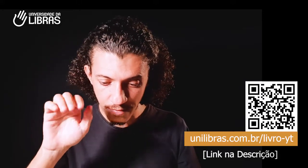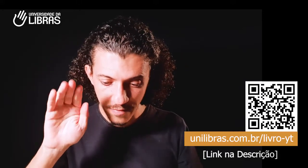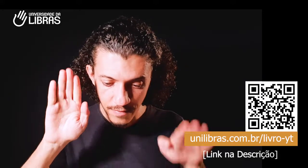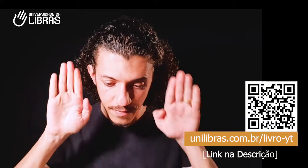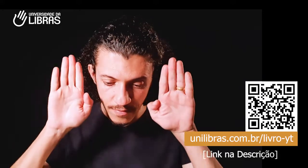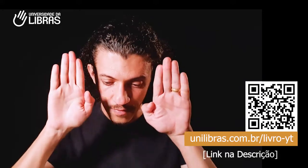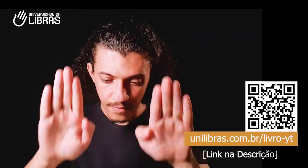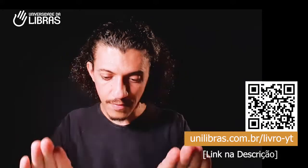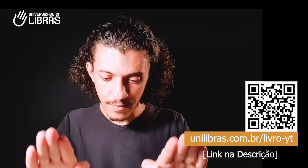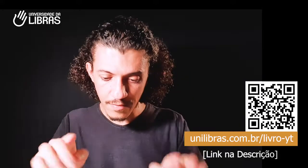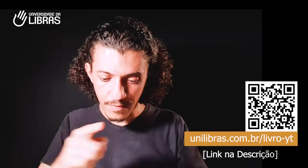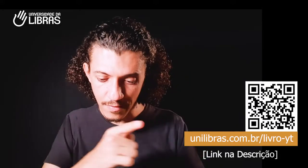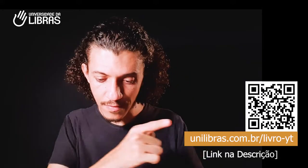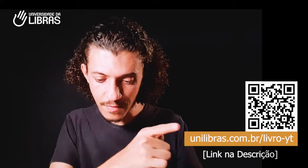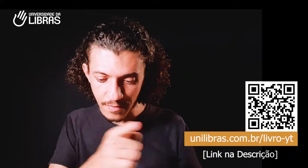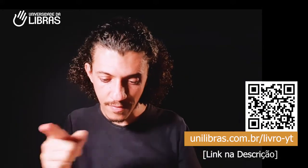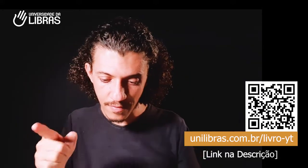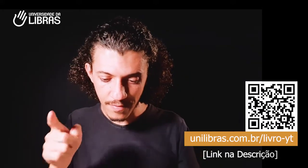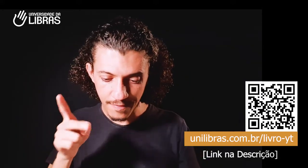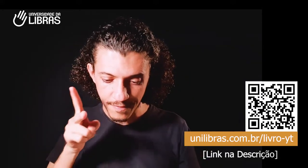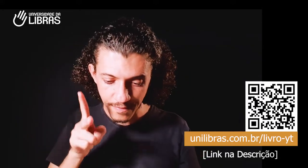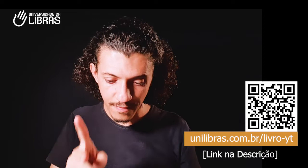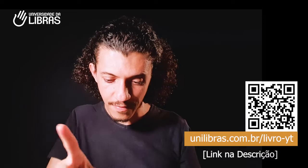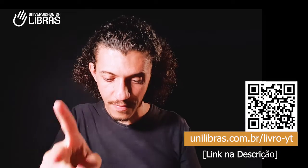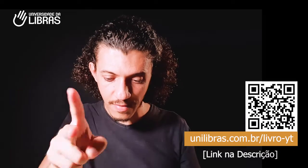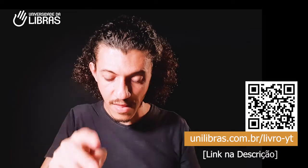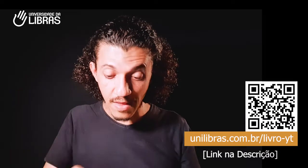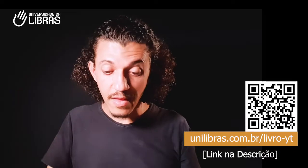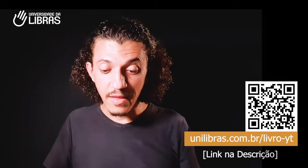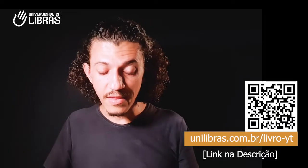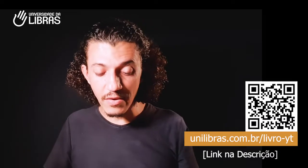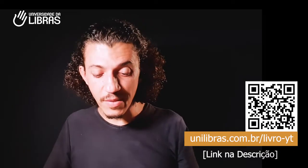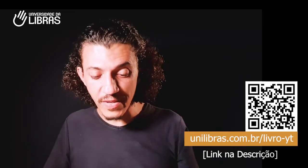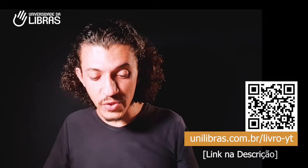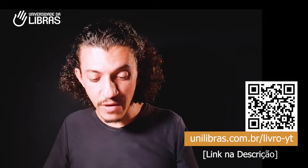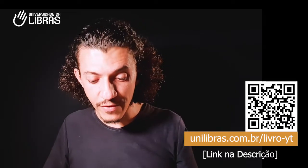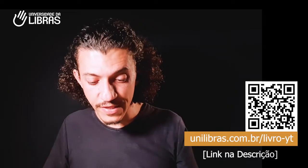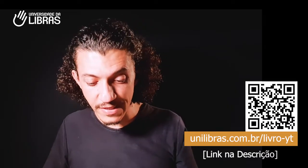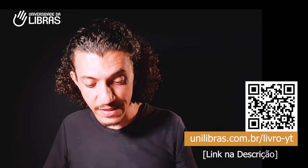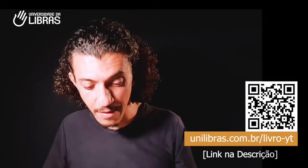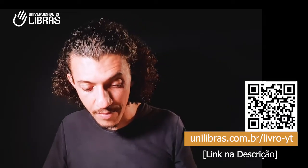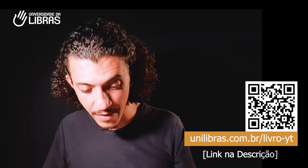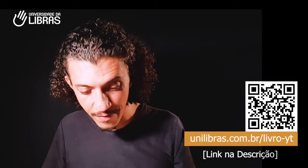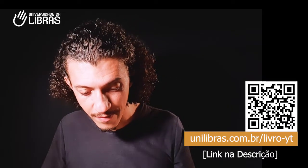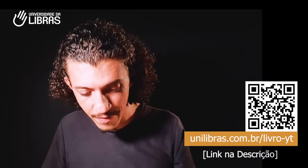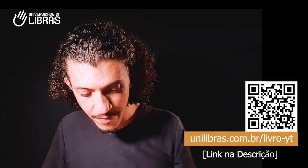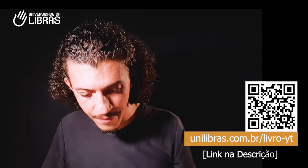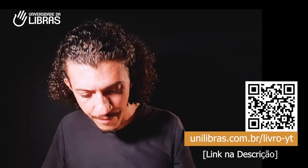E aí que Deus abençoe você sempre